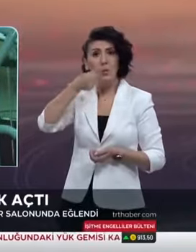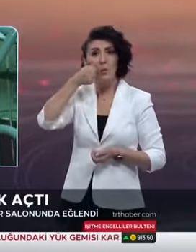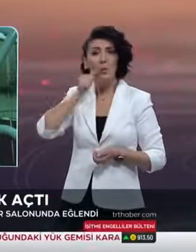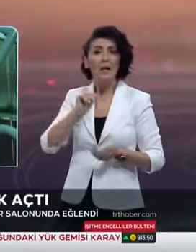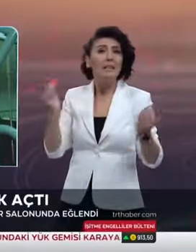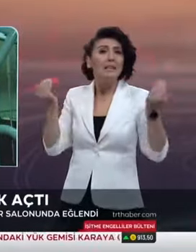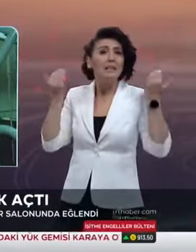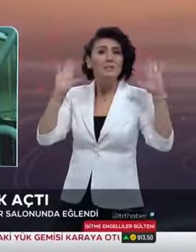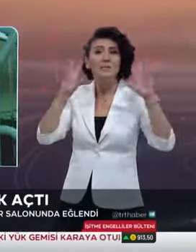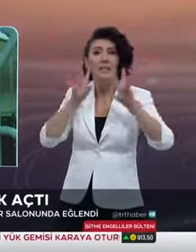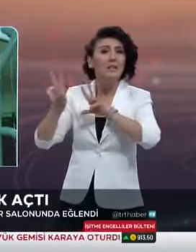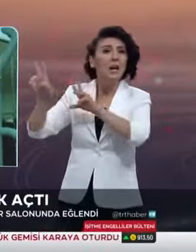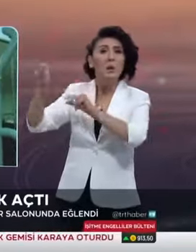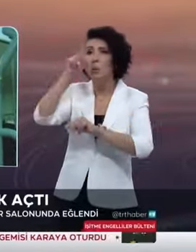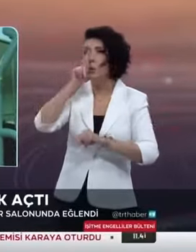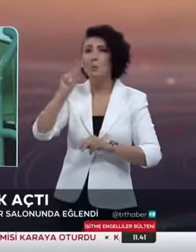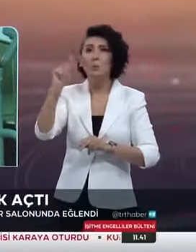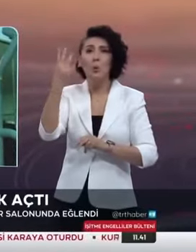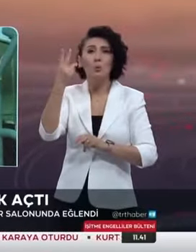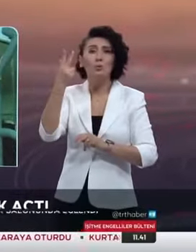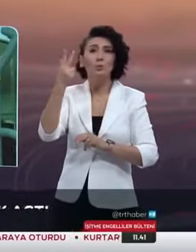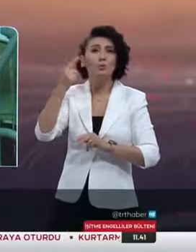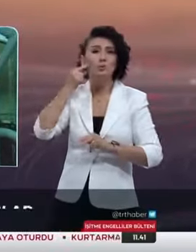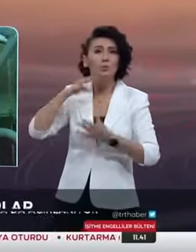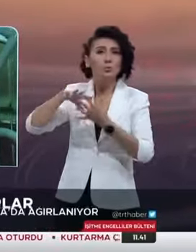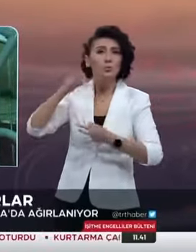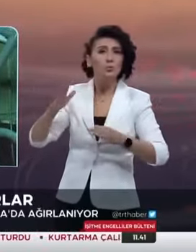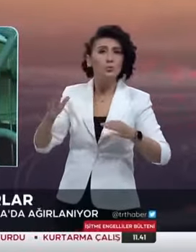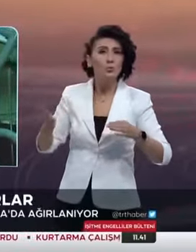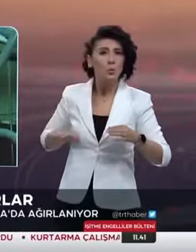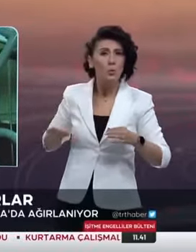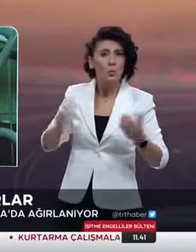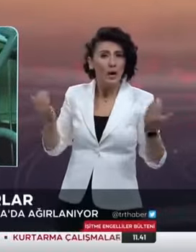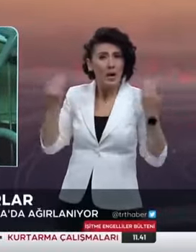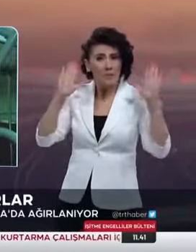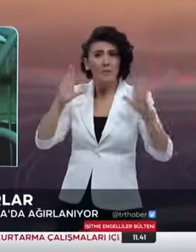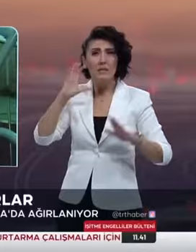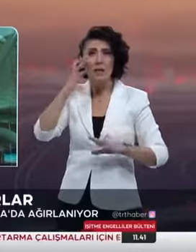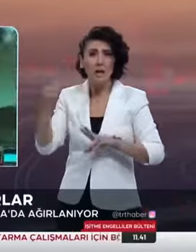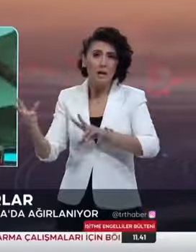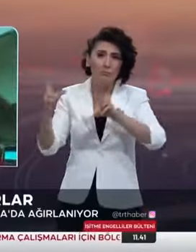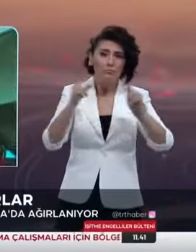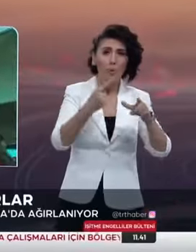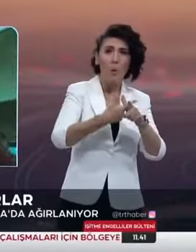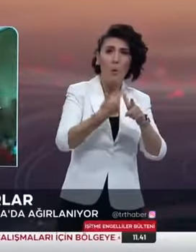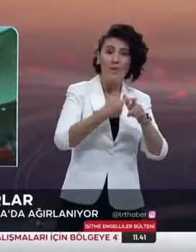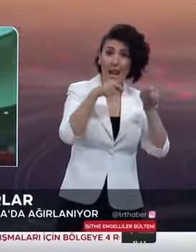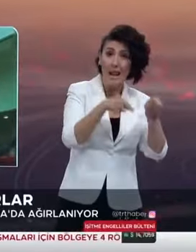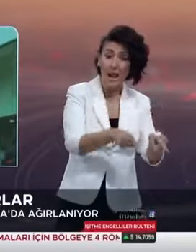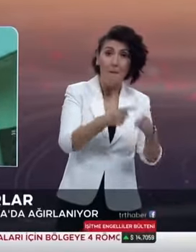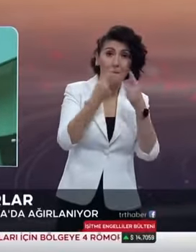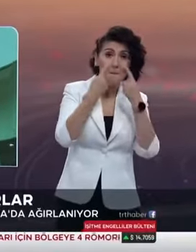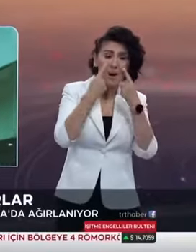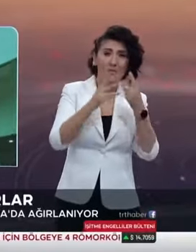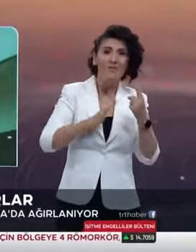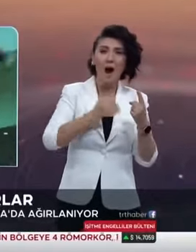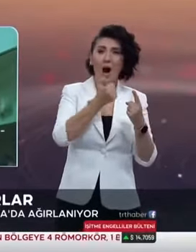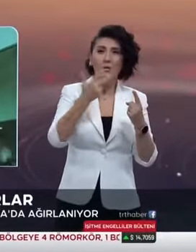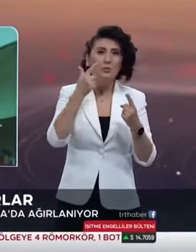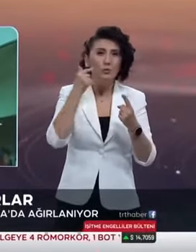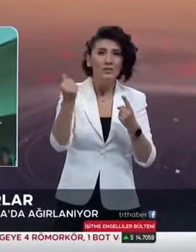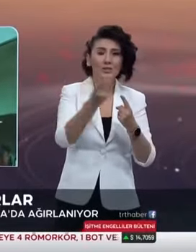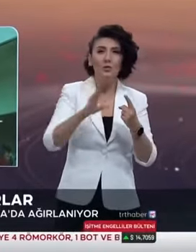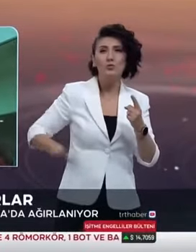Ukrayna'da yetimhanelerde kalan 113 yetim çocuk Sakarya'ya getirilerek otele yerleştirildi. Onların bakımını üstlenen 63 kişi